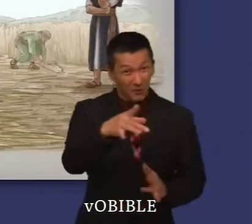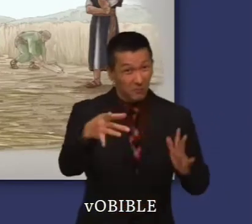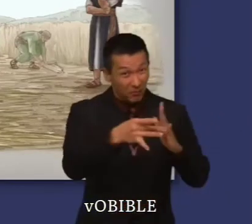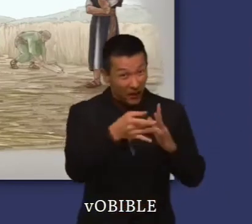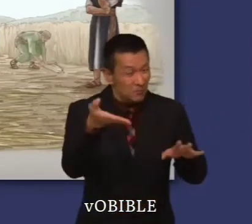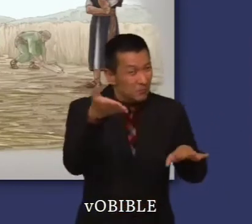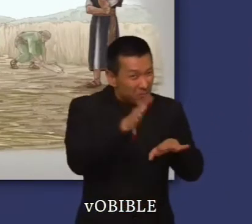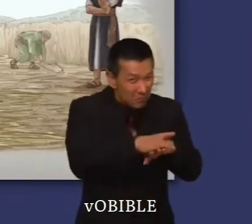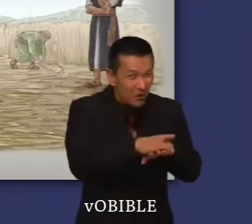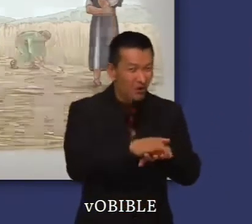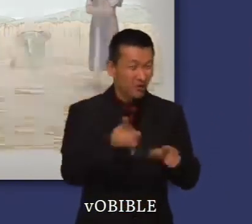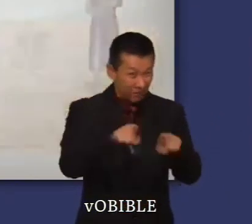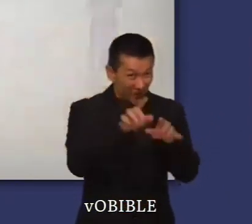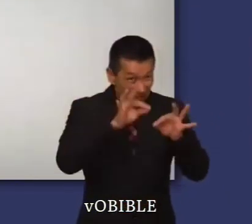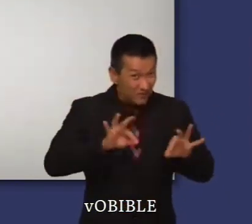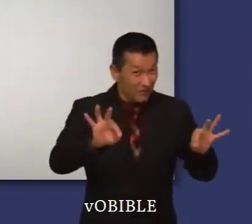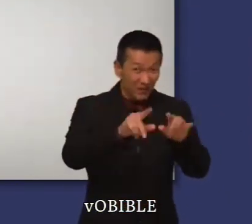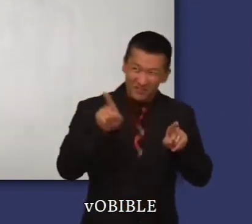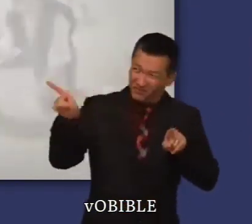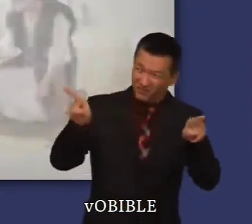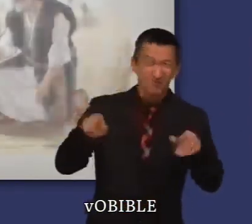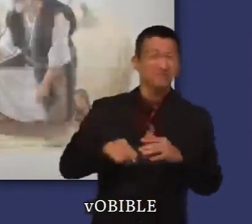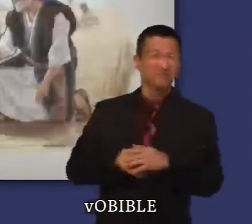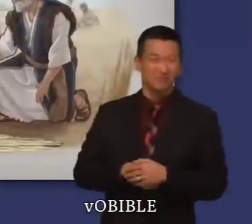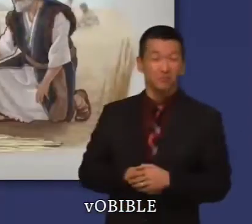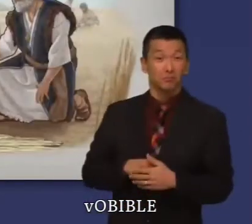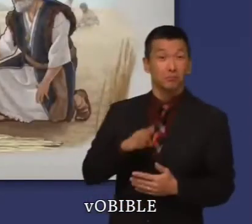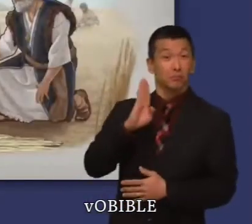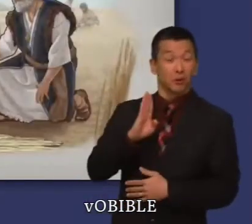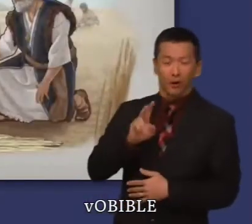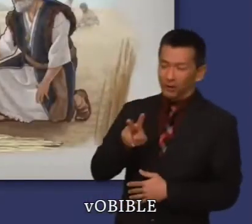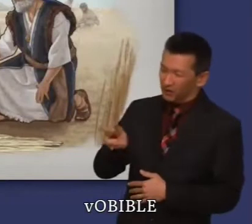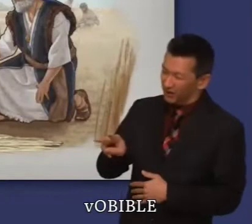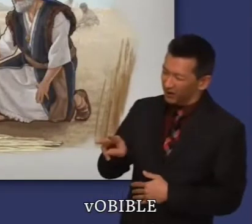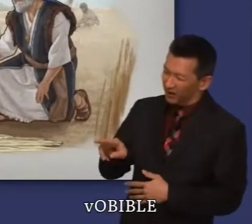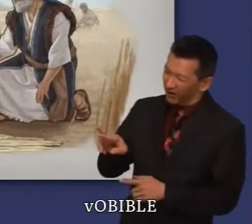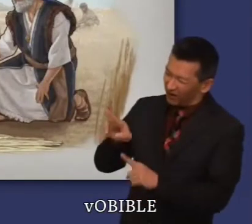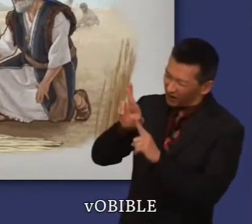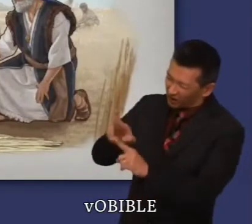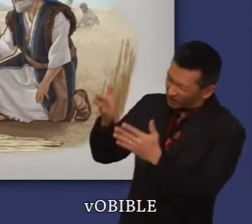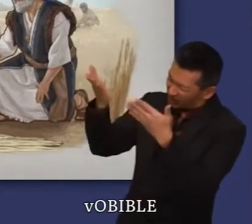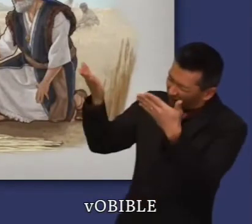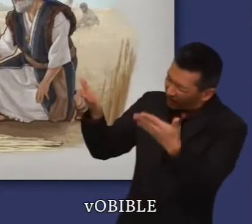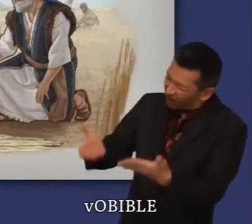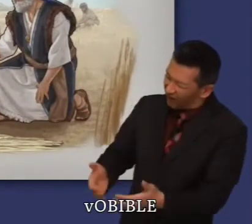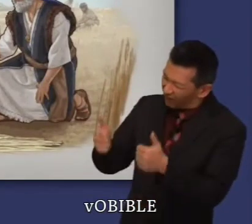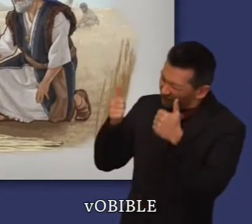Orpa retourne vers son peuple. Mais Ruth est fidèle à Noémie et reste avec elle.